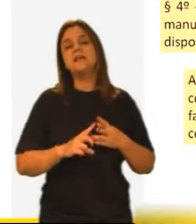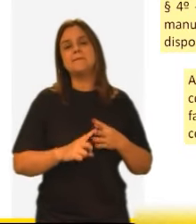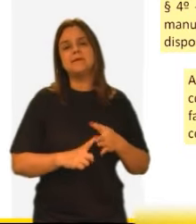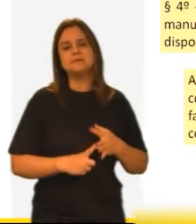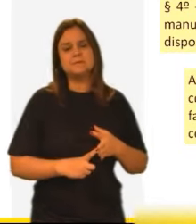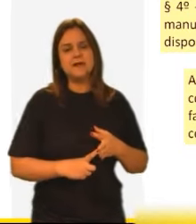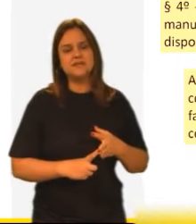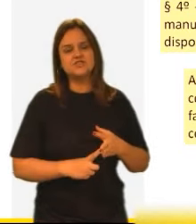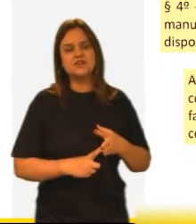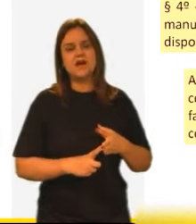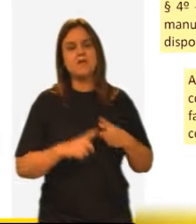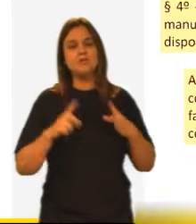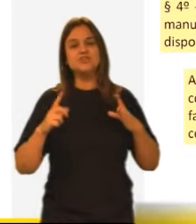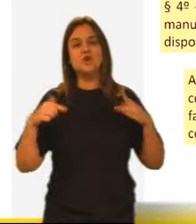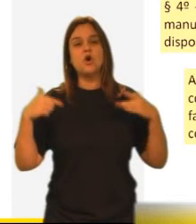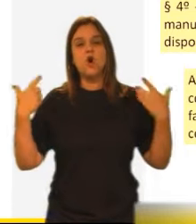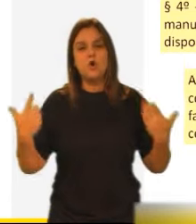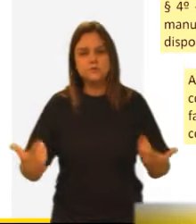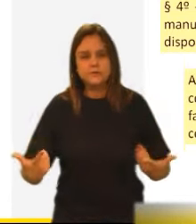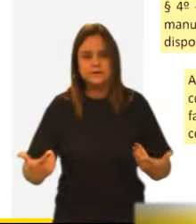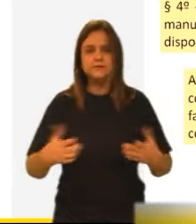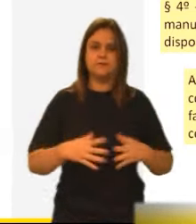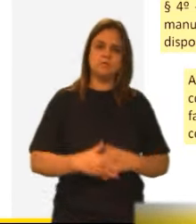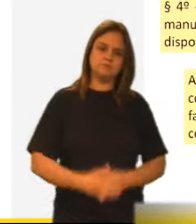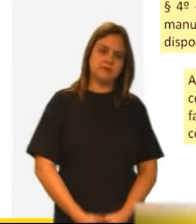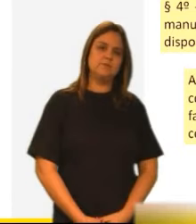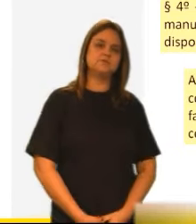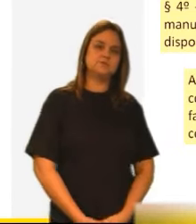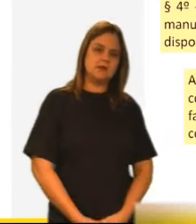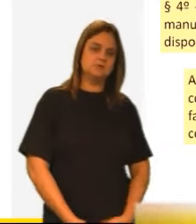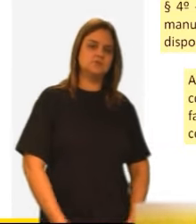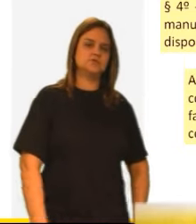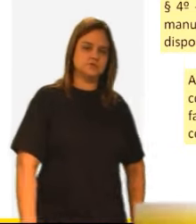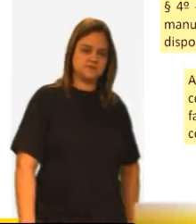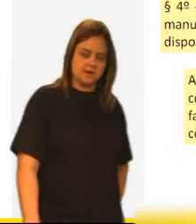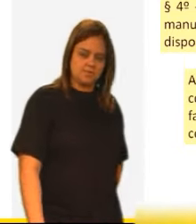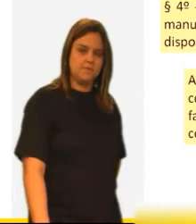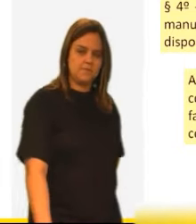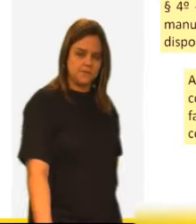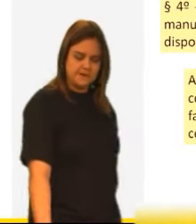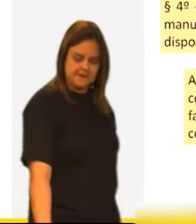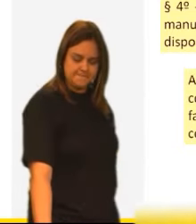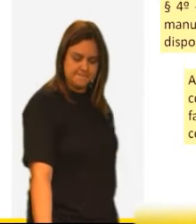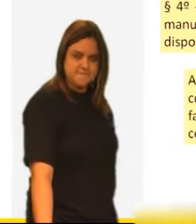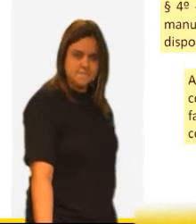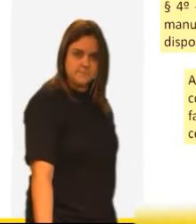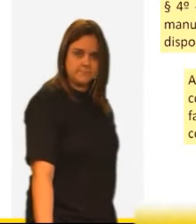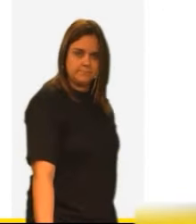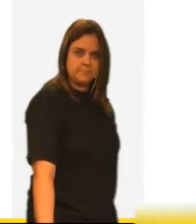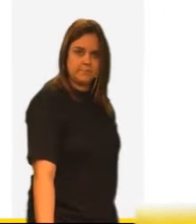não tenha a mesma base de cálculo de outra contribuição social. Ok?